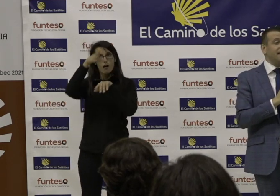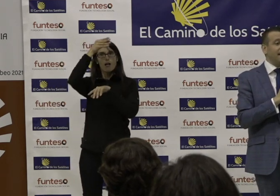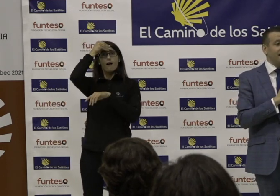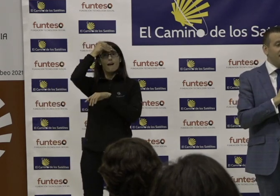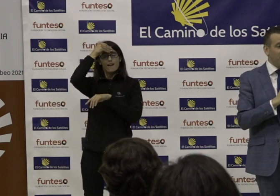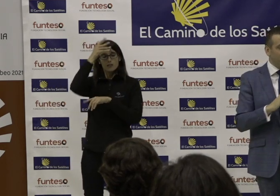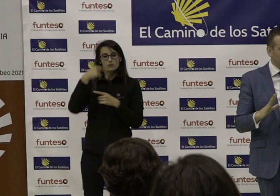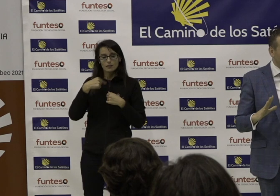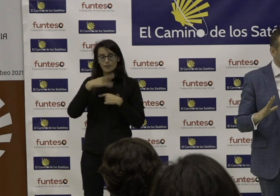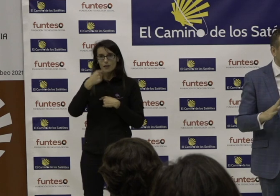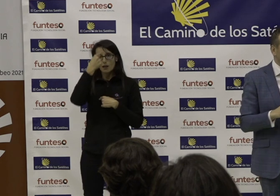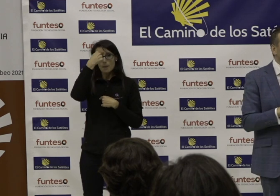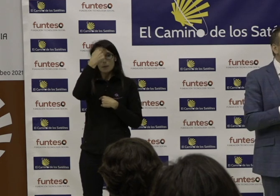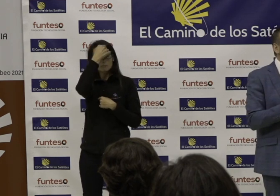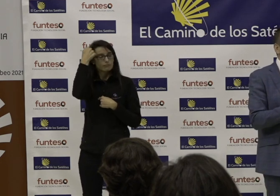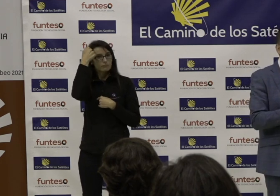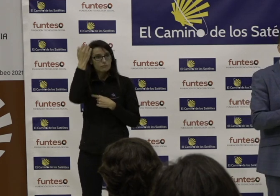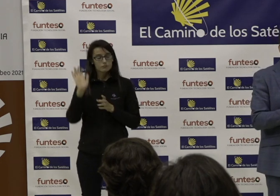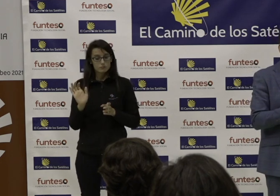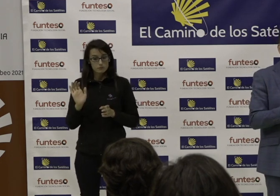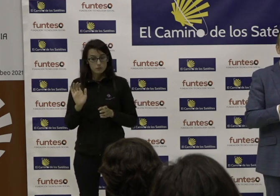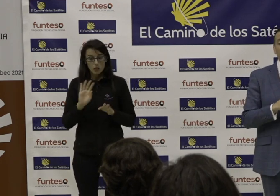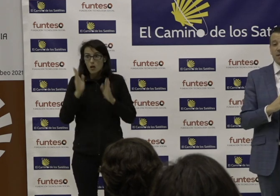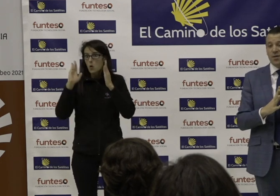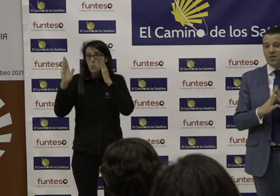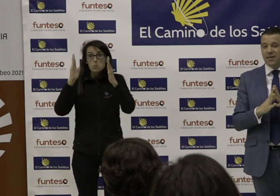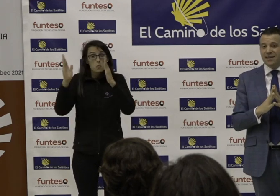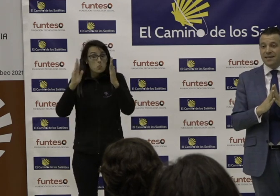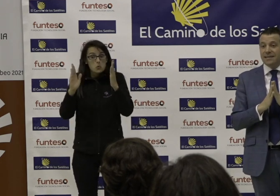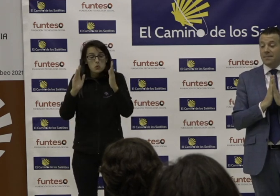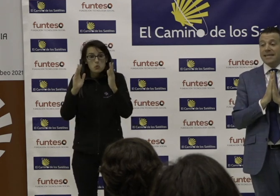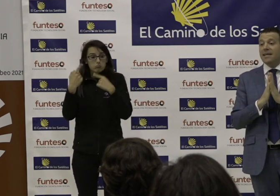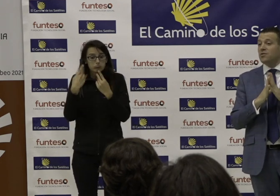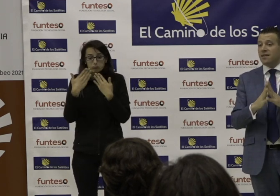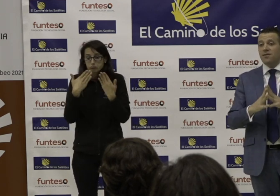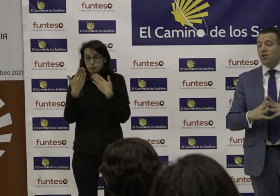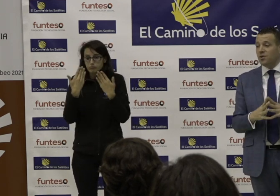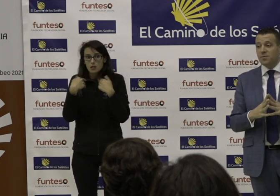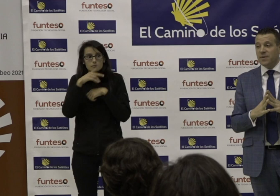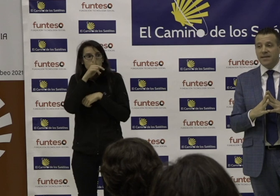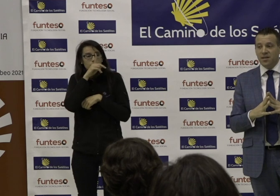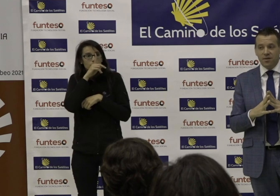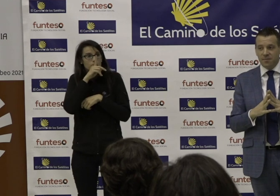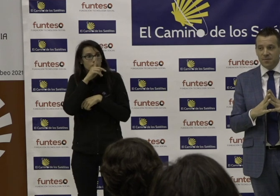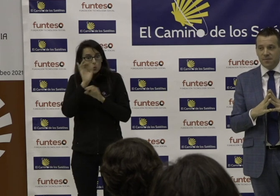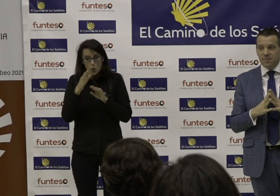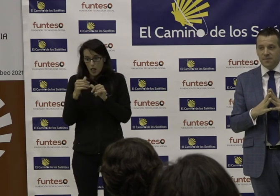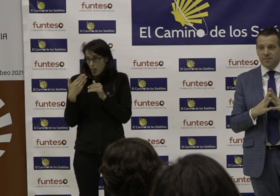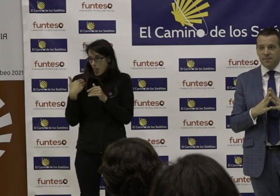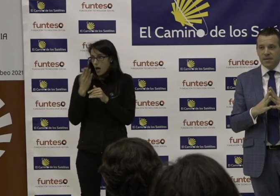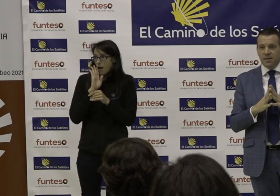Tener la mente en blanco y que en un momento dado de una conversación se mantenga un silencio como hemos mantenido ahora